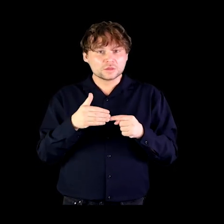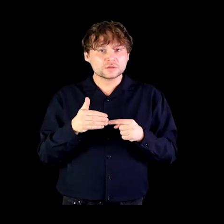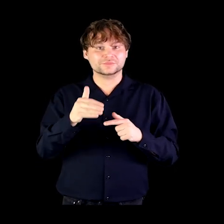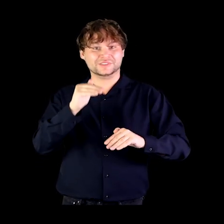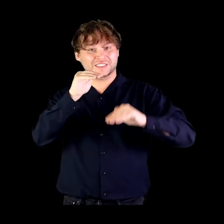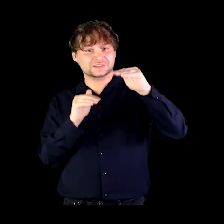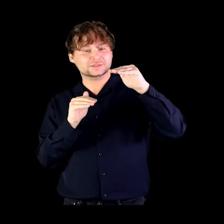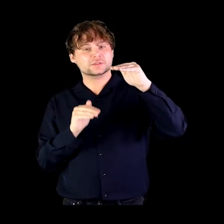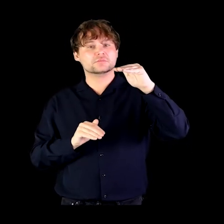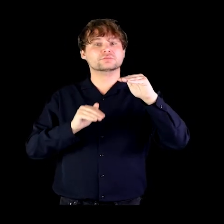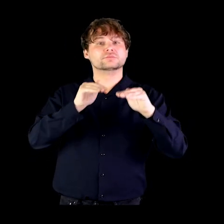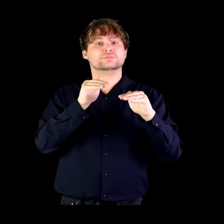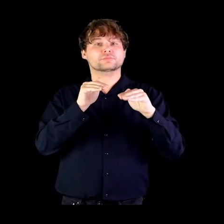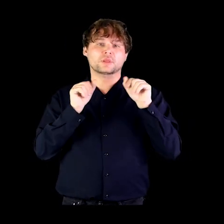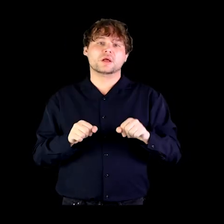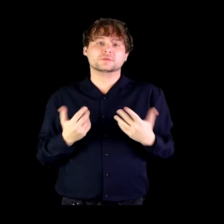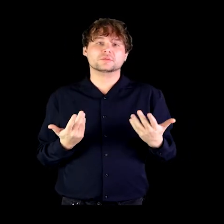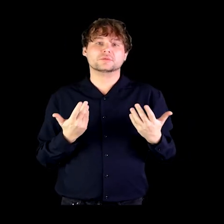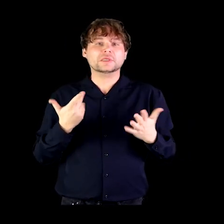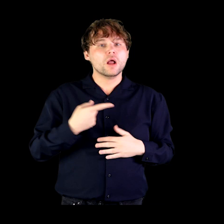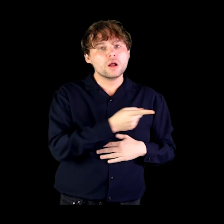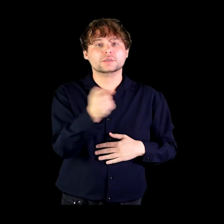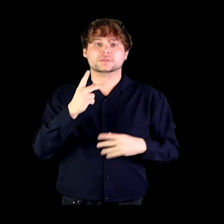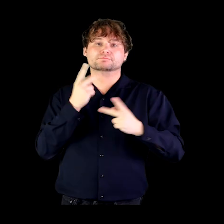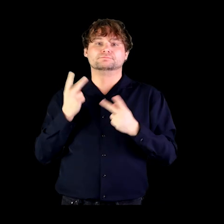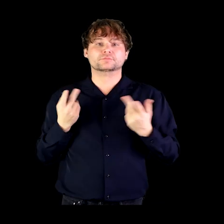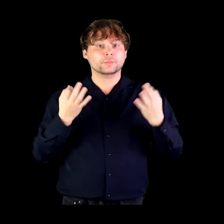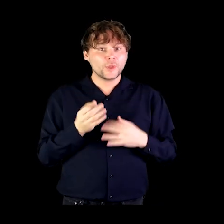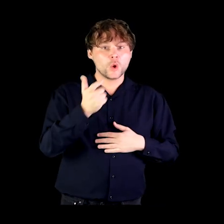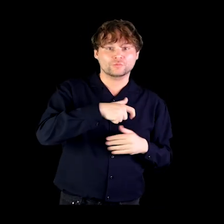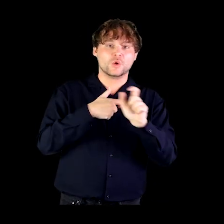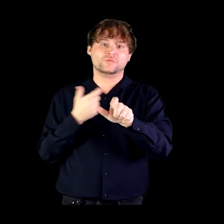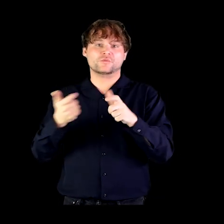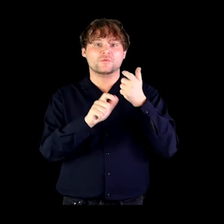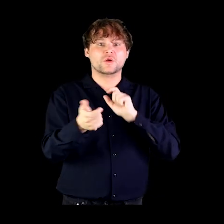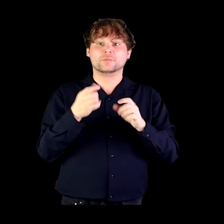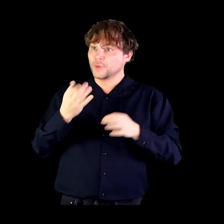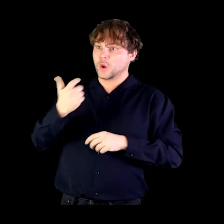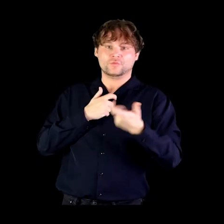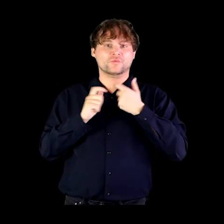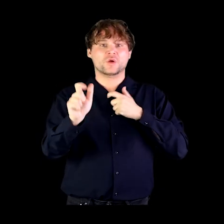Dann gibt es die Möglichkeit, Hierarchien abzubauen, weil alle verstehen, dass sie einander brauchen.